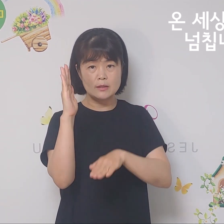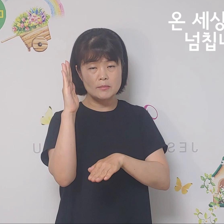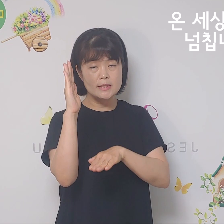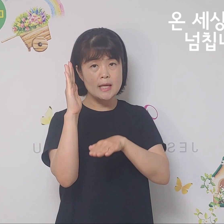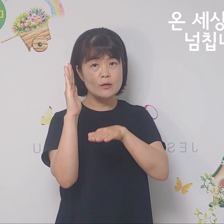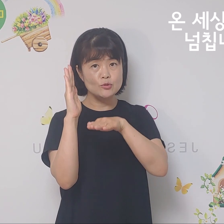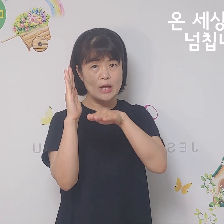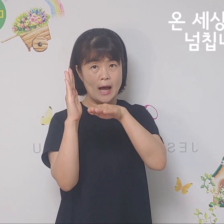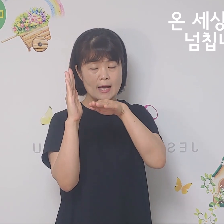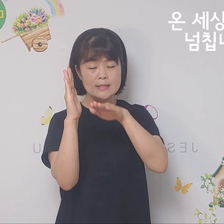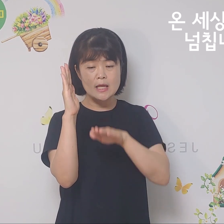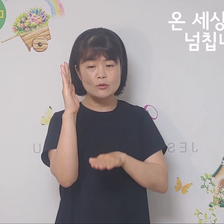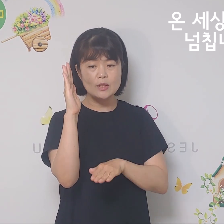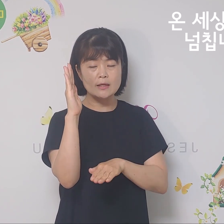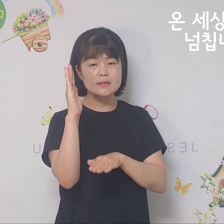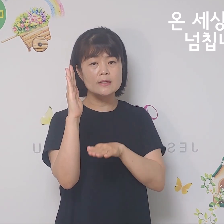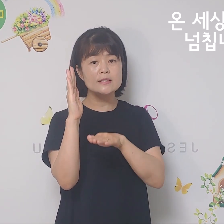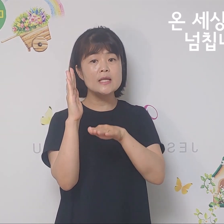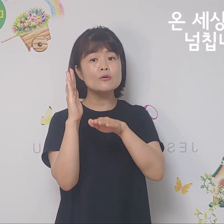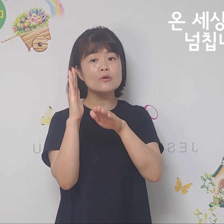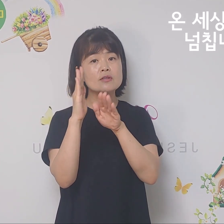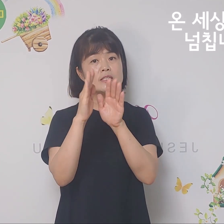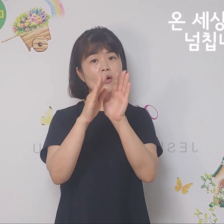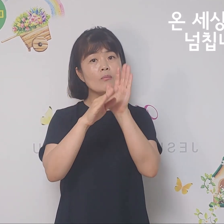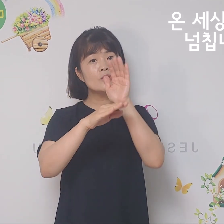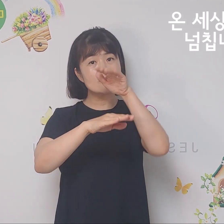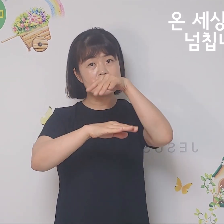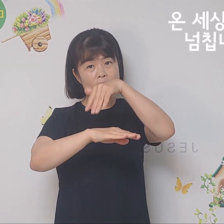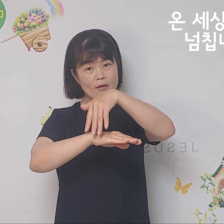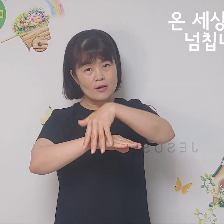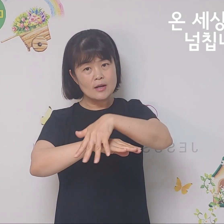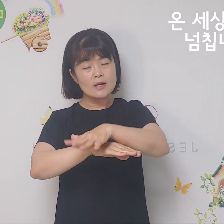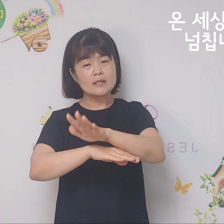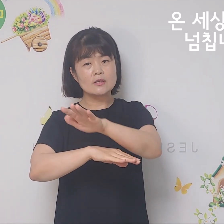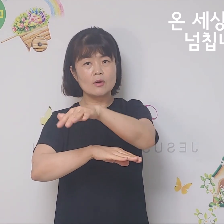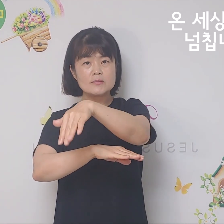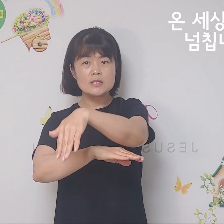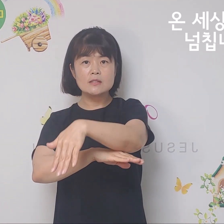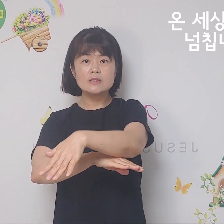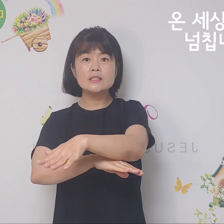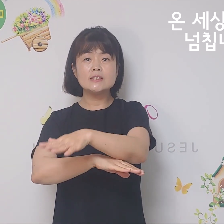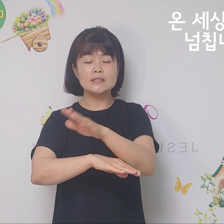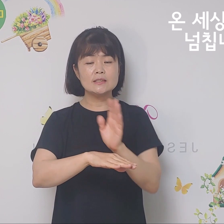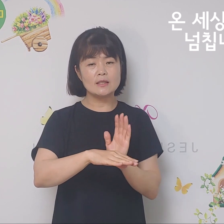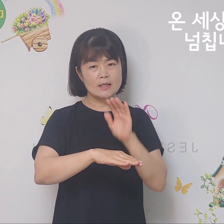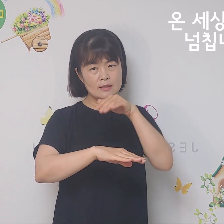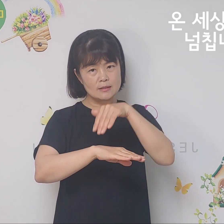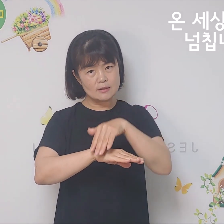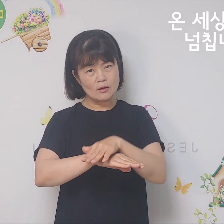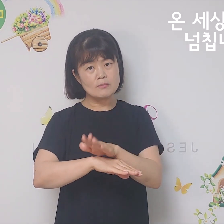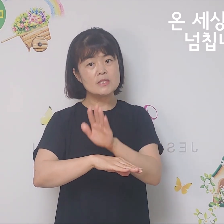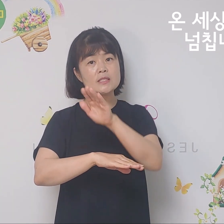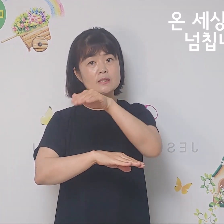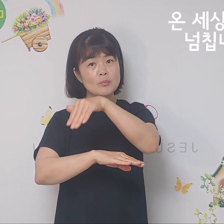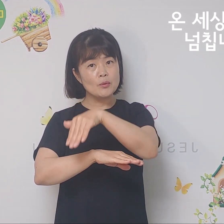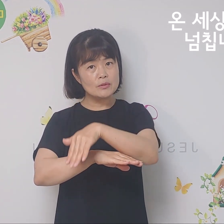이러면 채우다. 근데 그 채운 것이 넘쳤어요. 그래서 흐르는 이렇게 넘치는 표현을